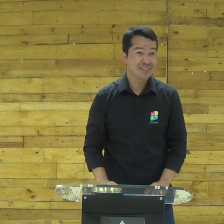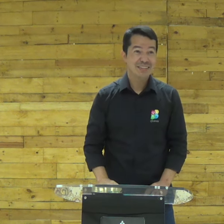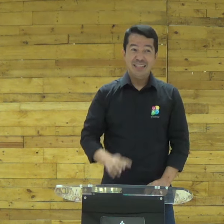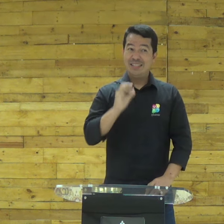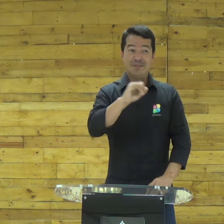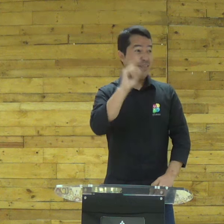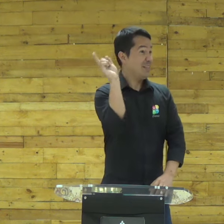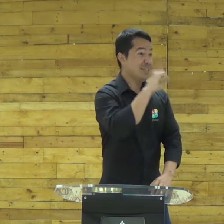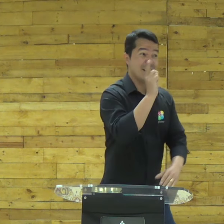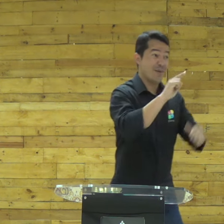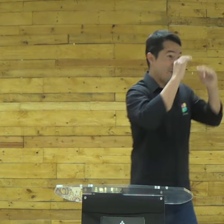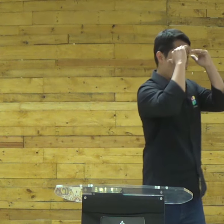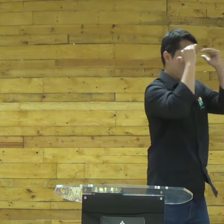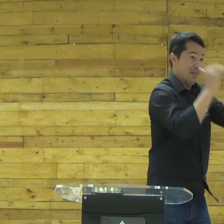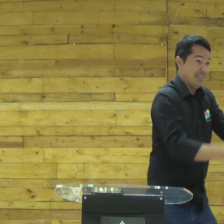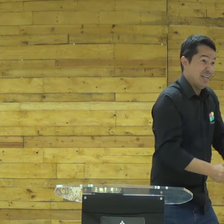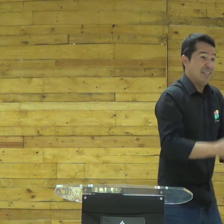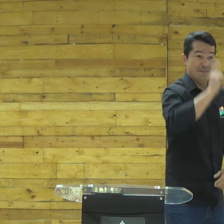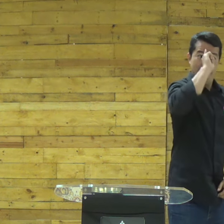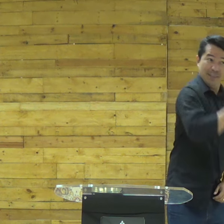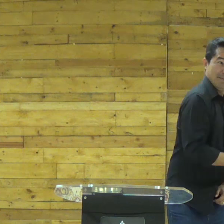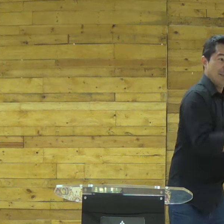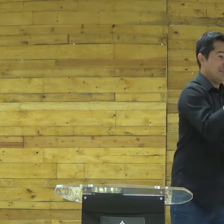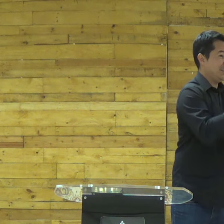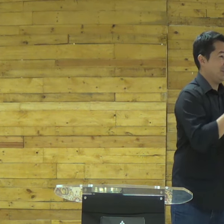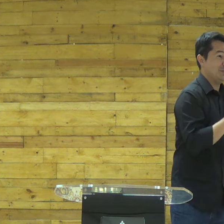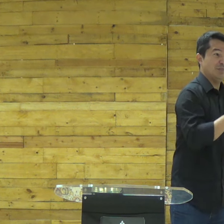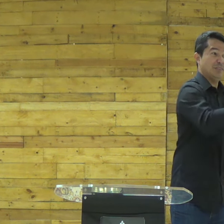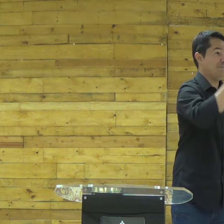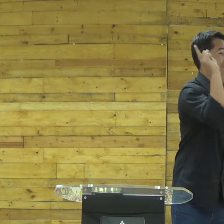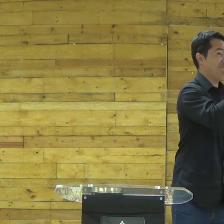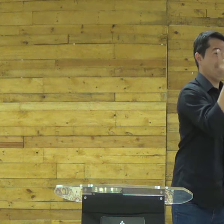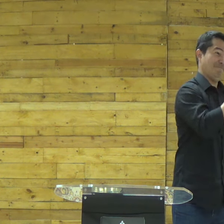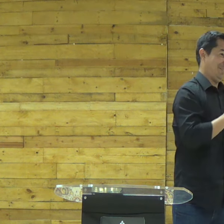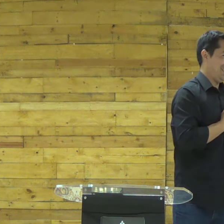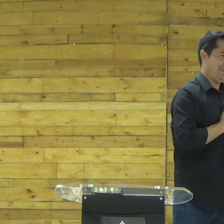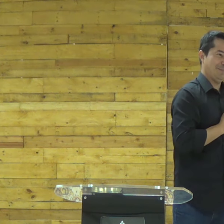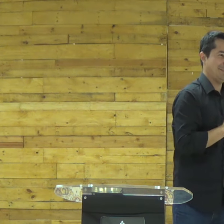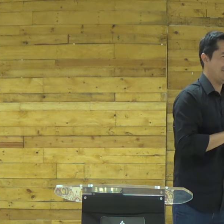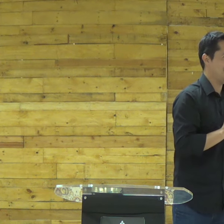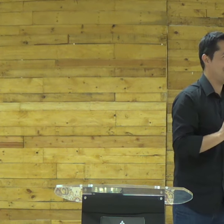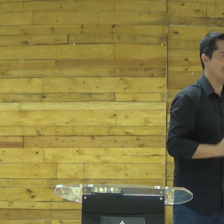ama se você não obedece você não ama